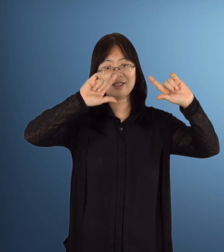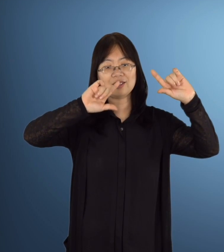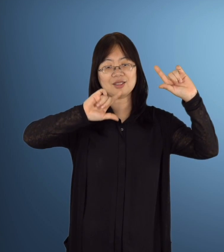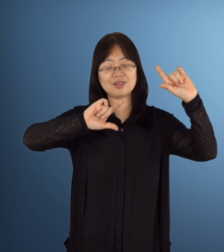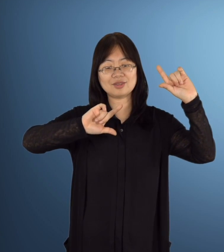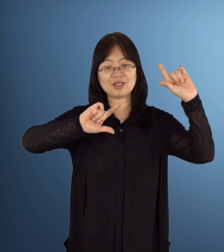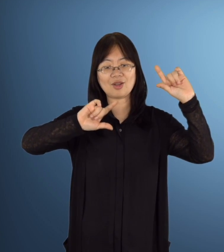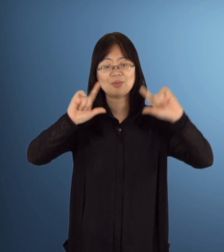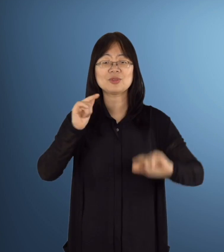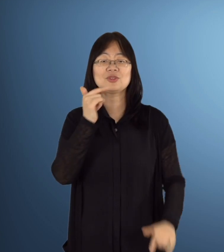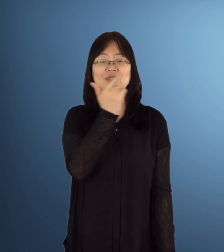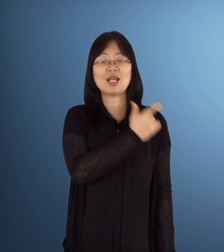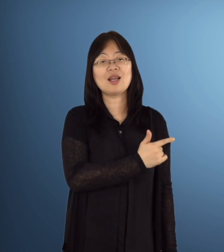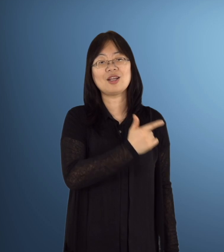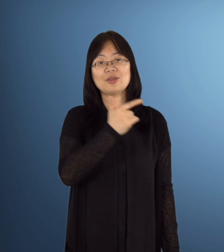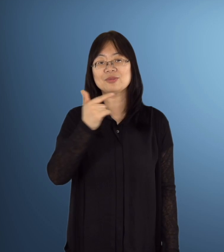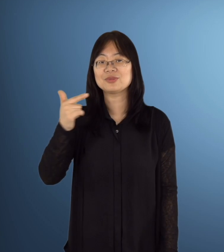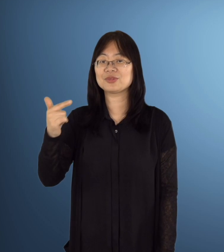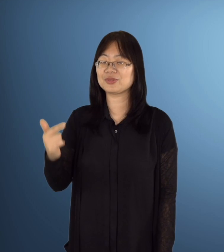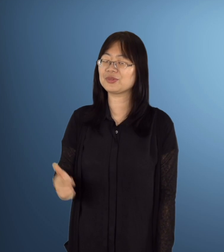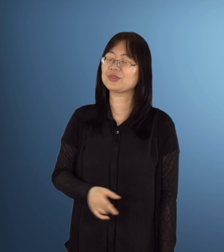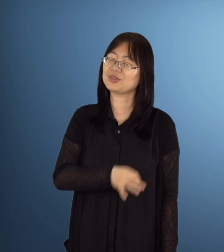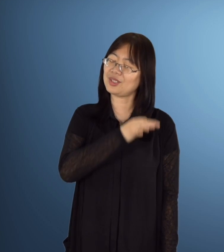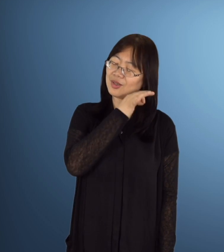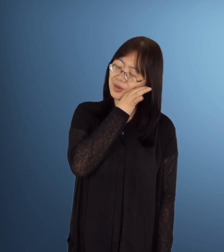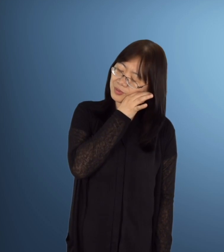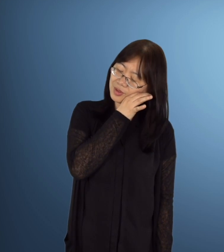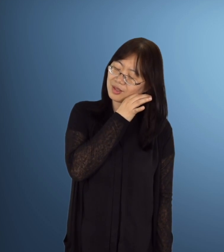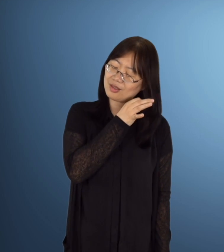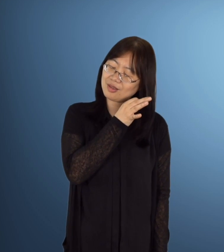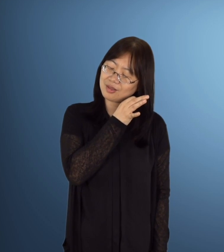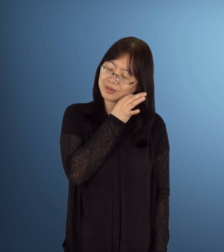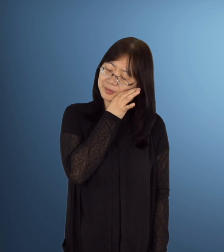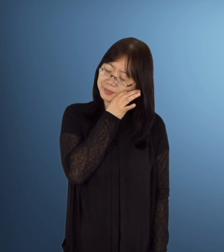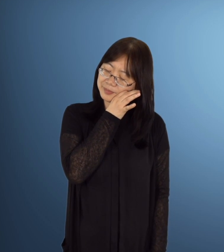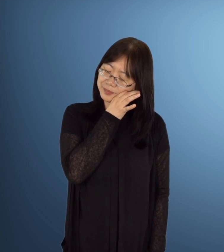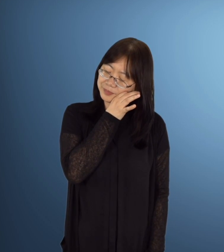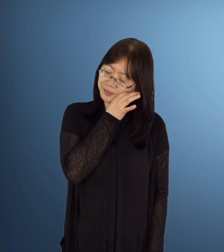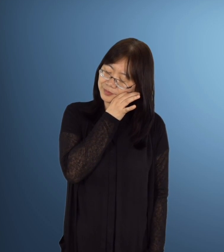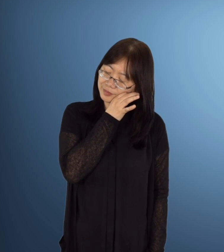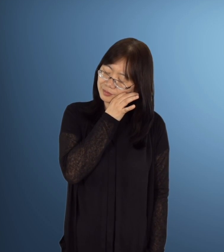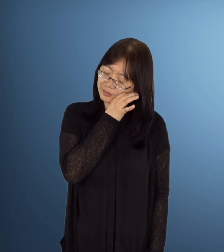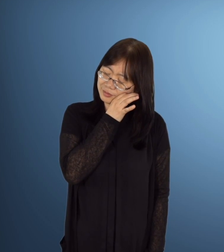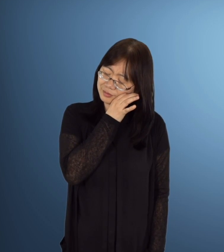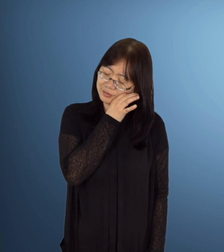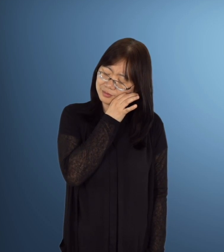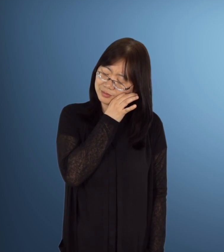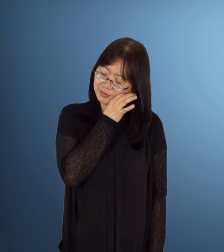너무나 부끄러워